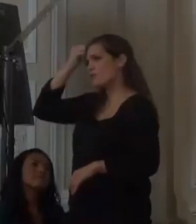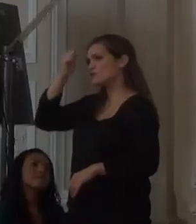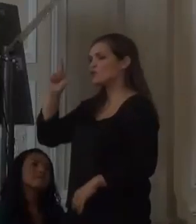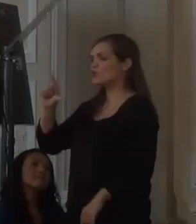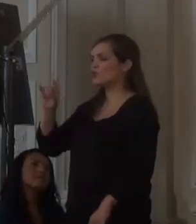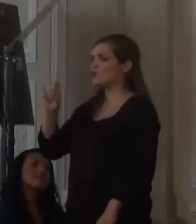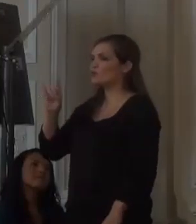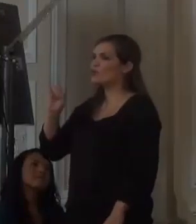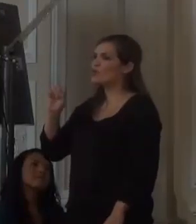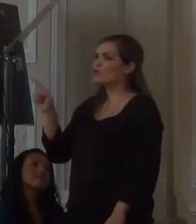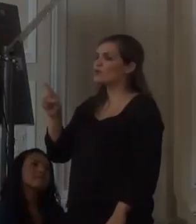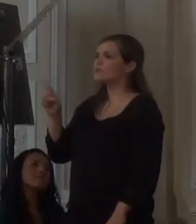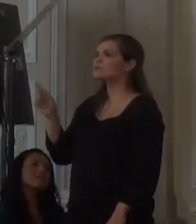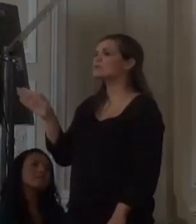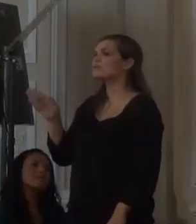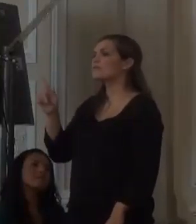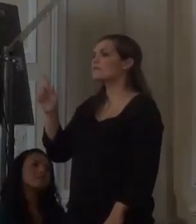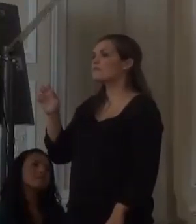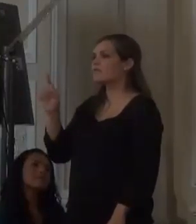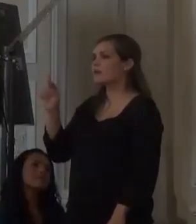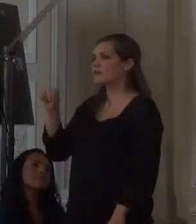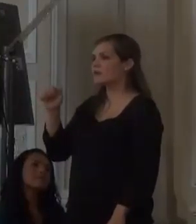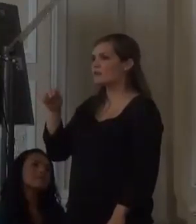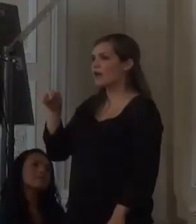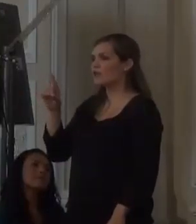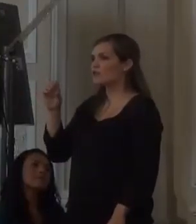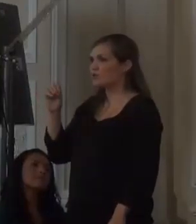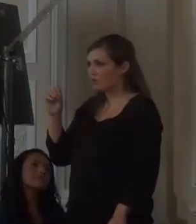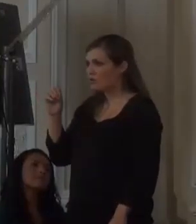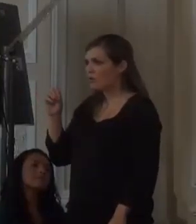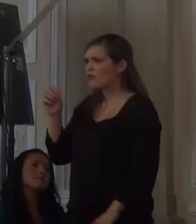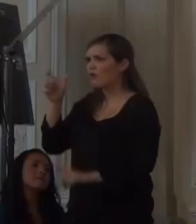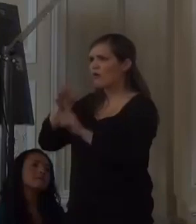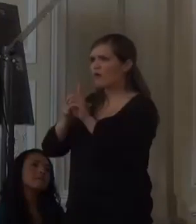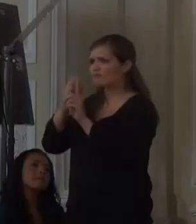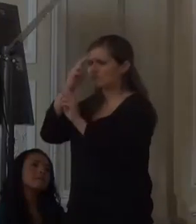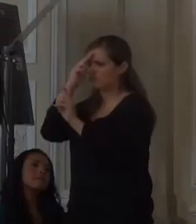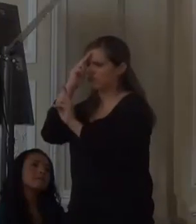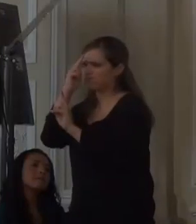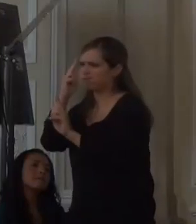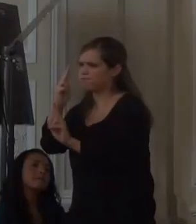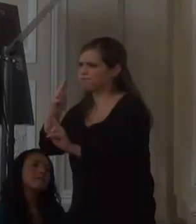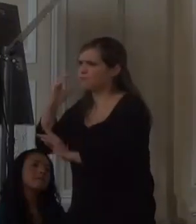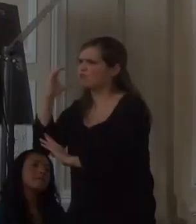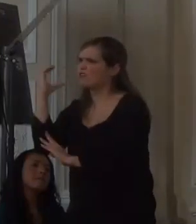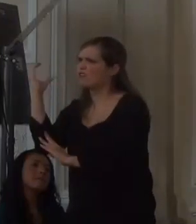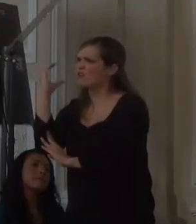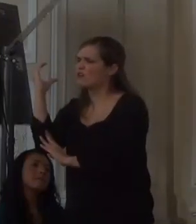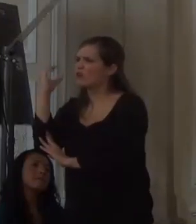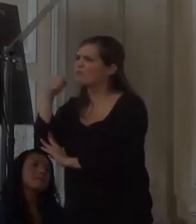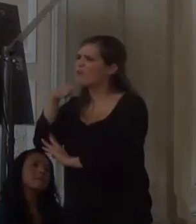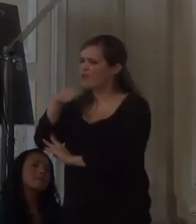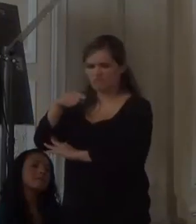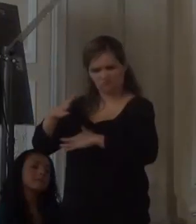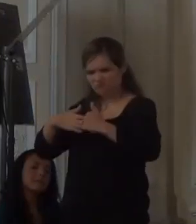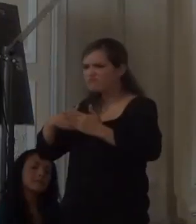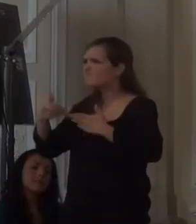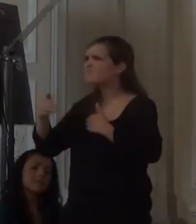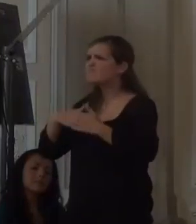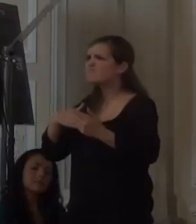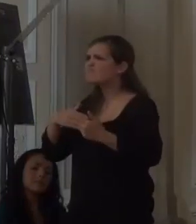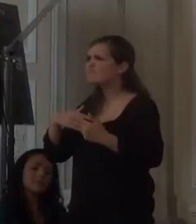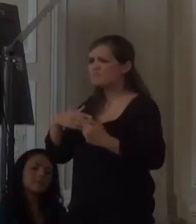Fernando Montoya, tan querido y respetado por los colombianos por haber enfrentado la adversidad